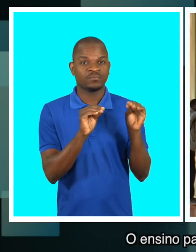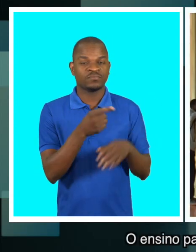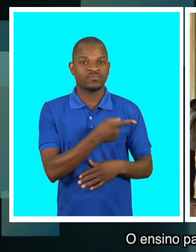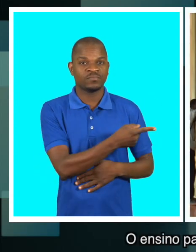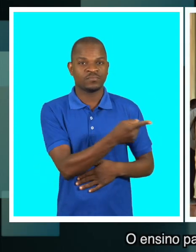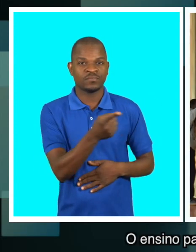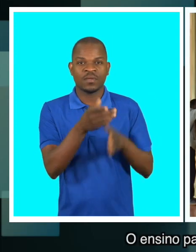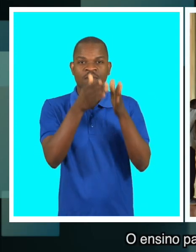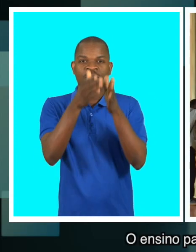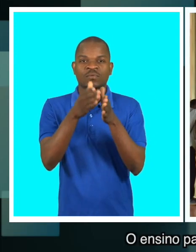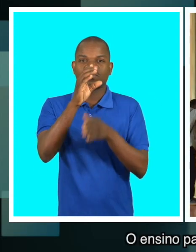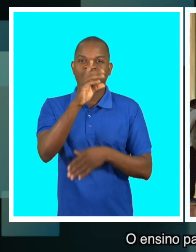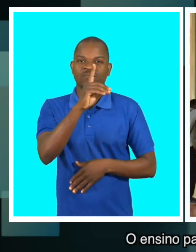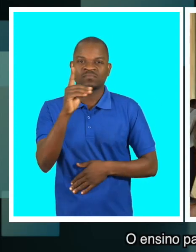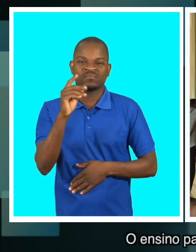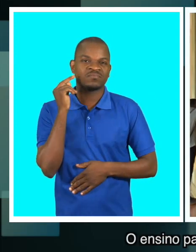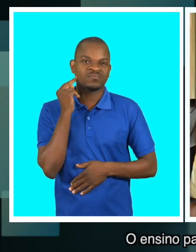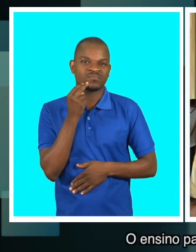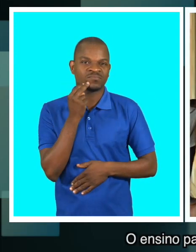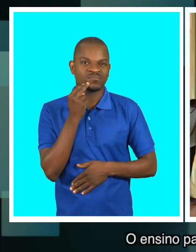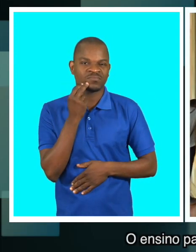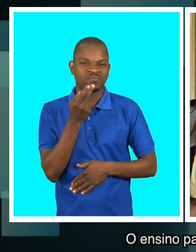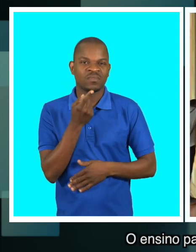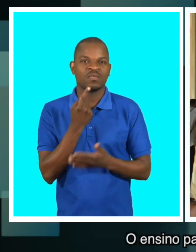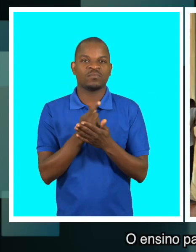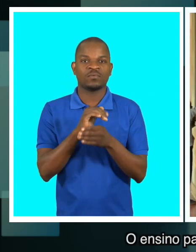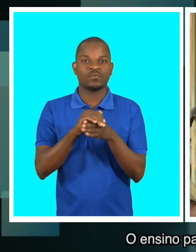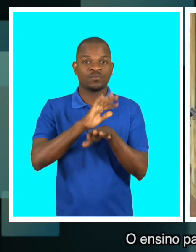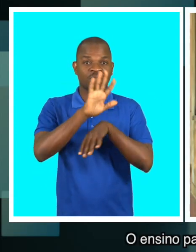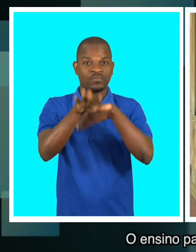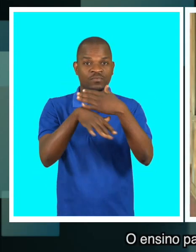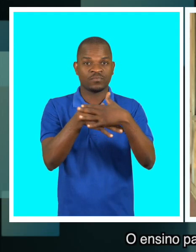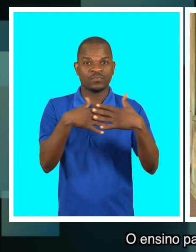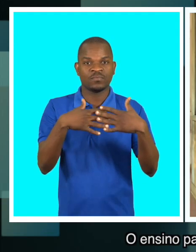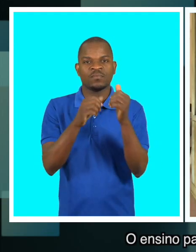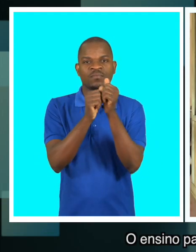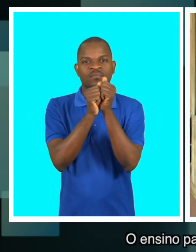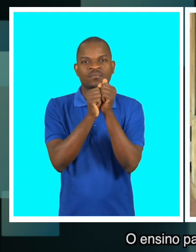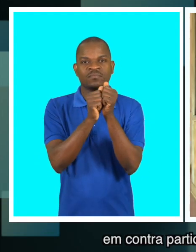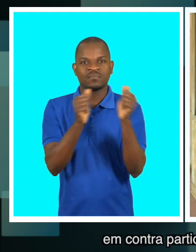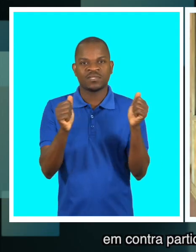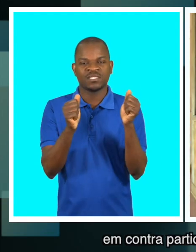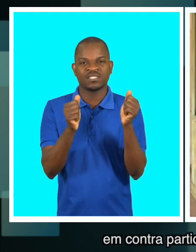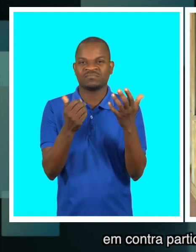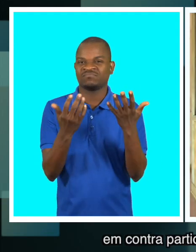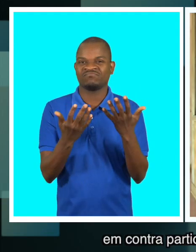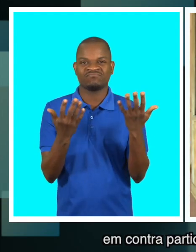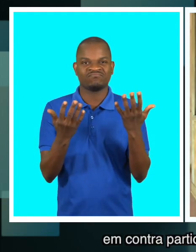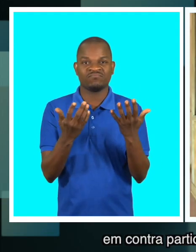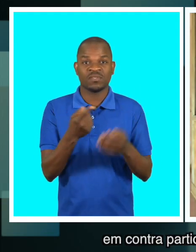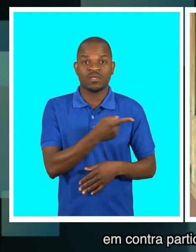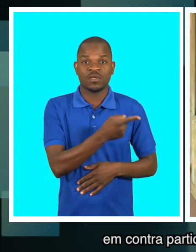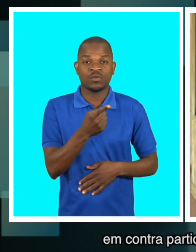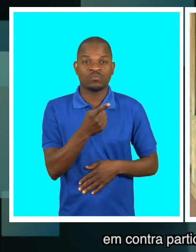ensino, tanto para eles, deveria ser, digamos assim, em língua de sinais. Em contrapartida,